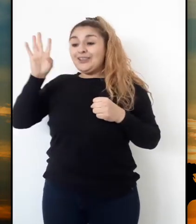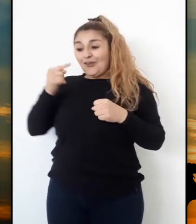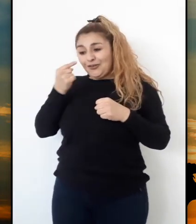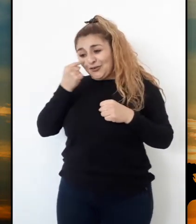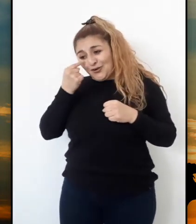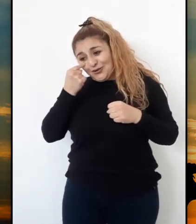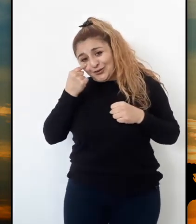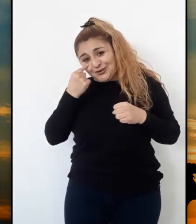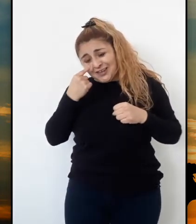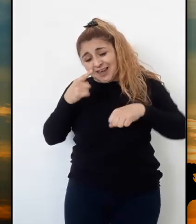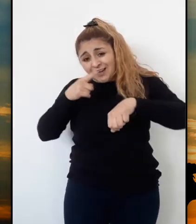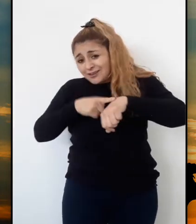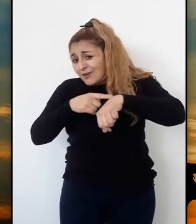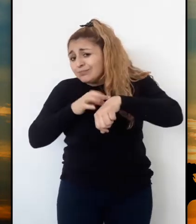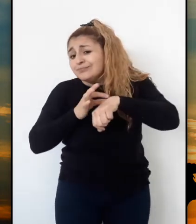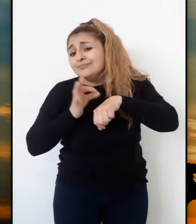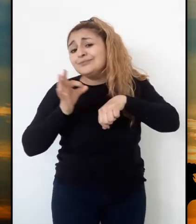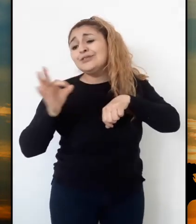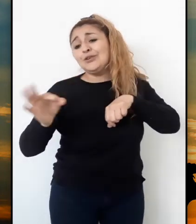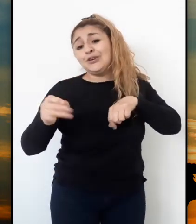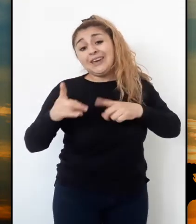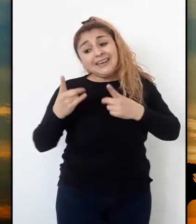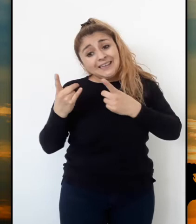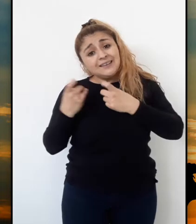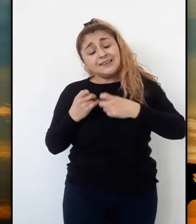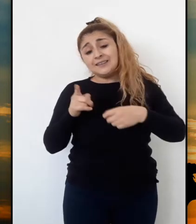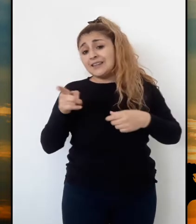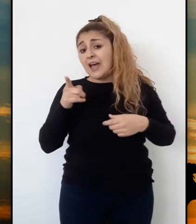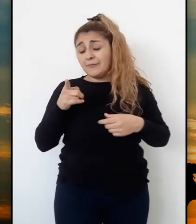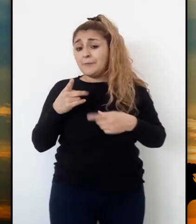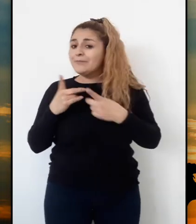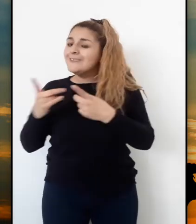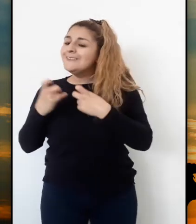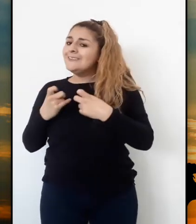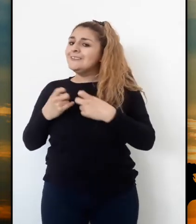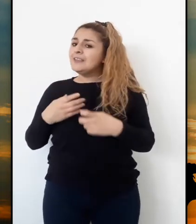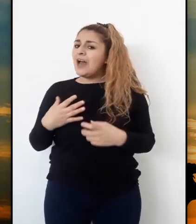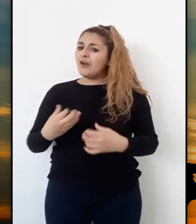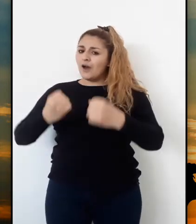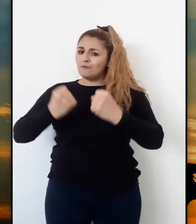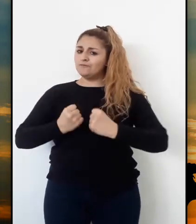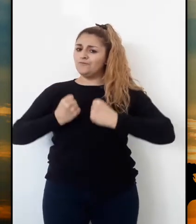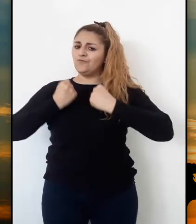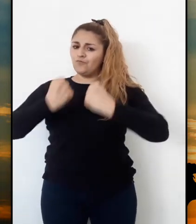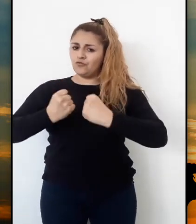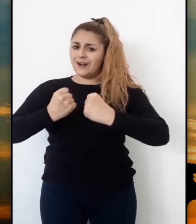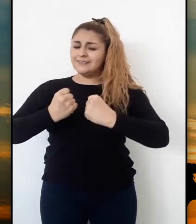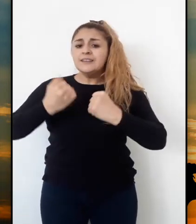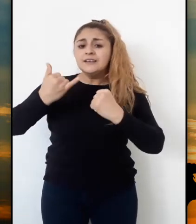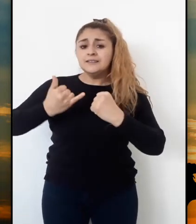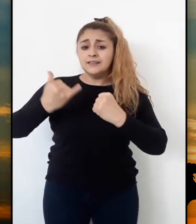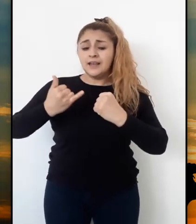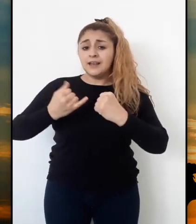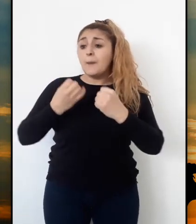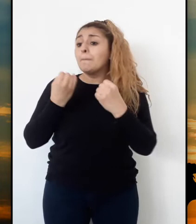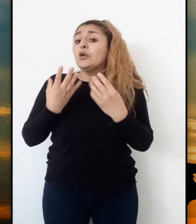gobernador. Vous aviez médité de me faire du mal. Ustedes meditaron hacerme mal. Dieu l'a changé